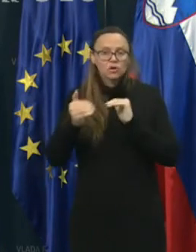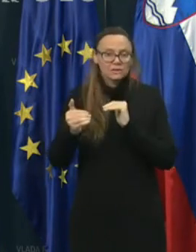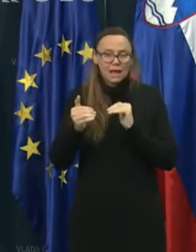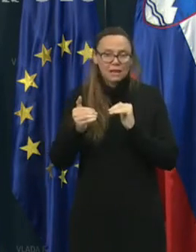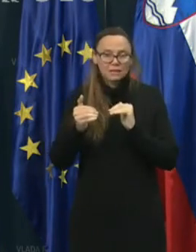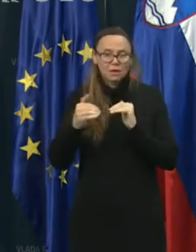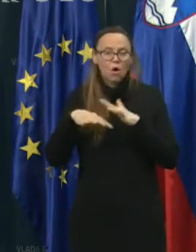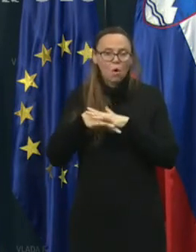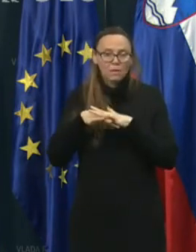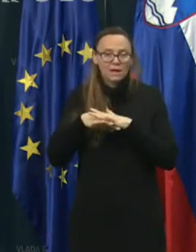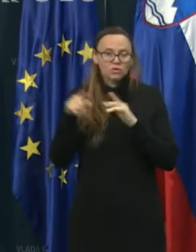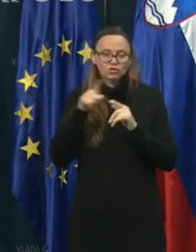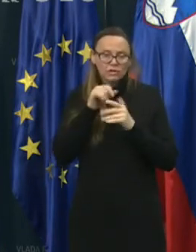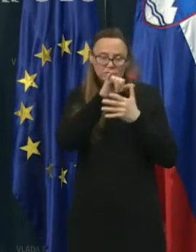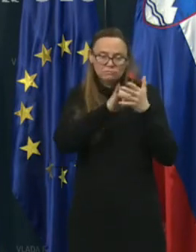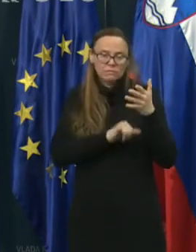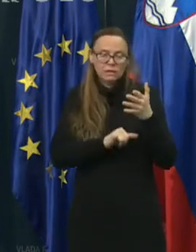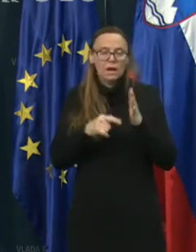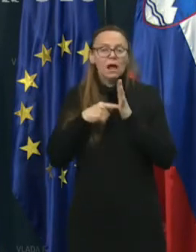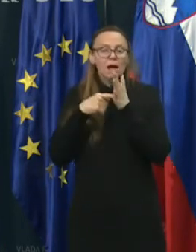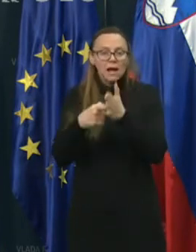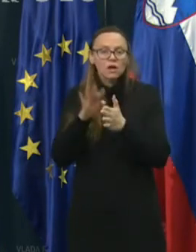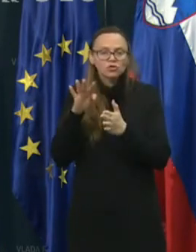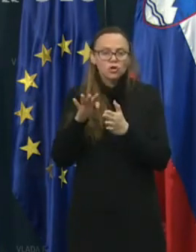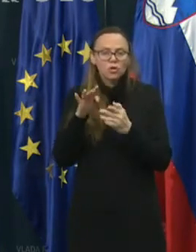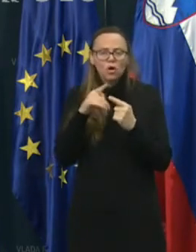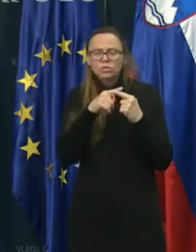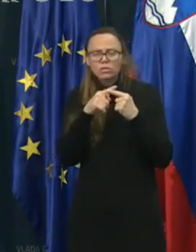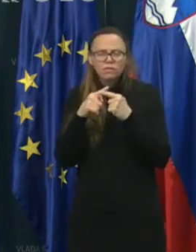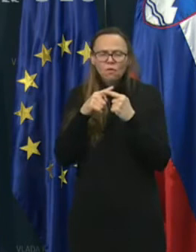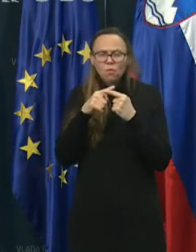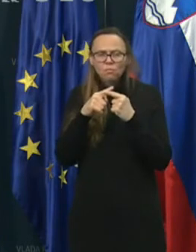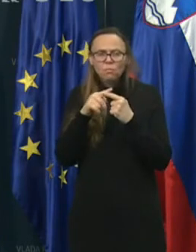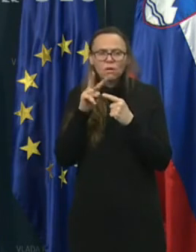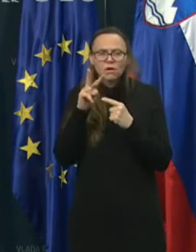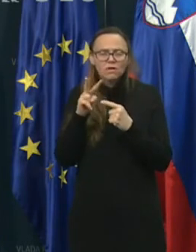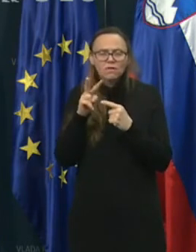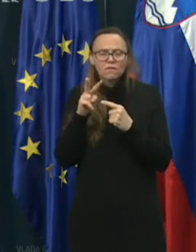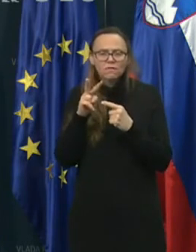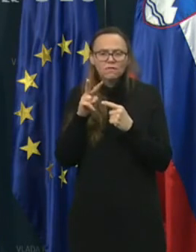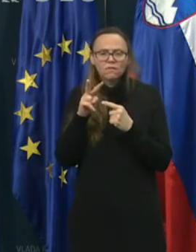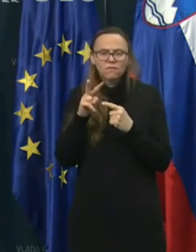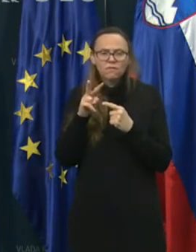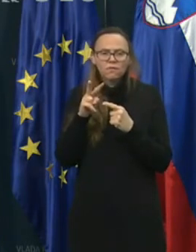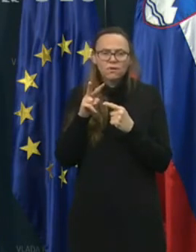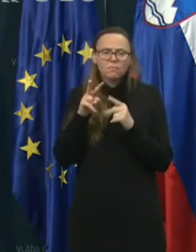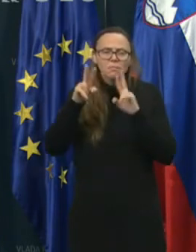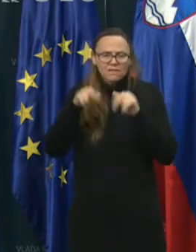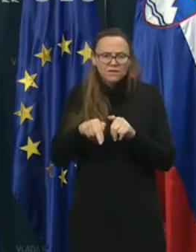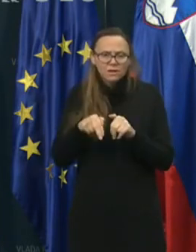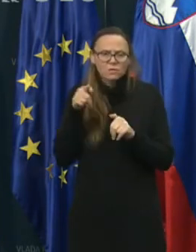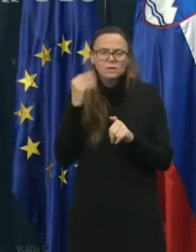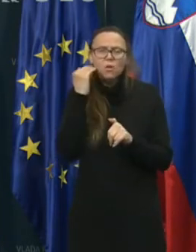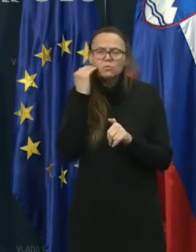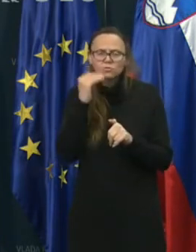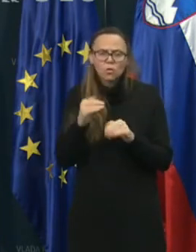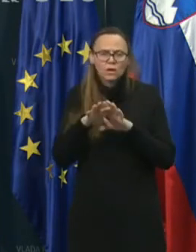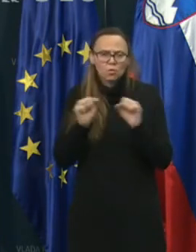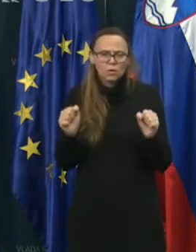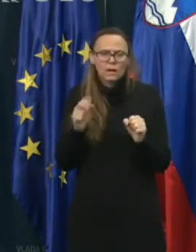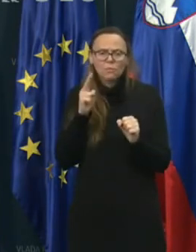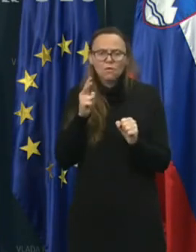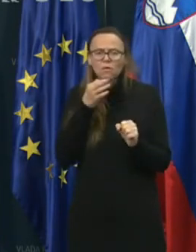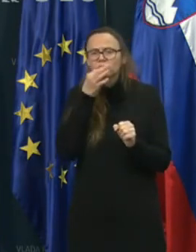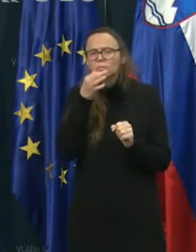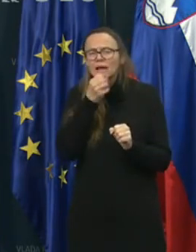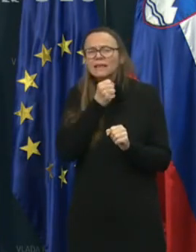portalih kažejo na dvom v smiselnost tako striktnih ukrepov, kot na primer v intervjuju z britanskim